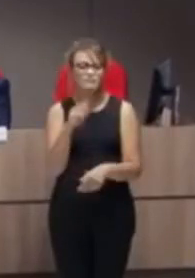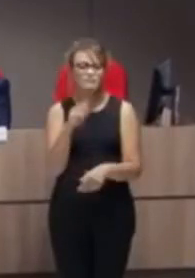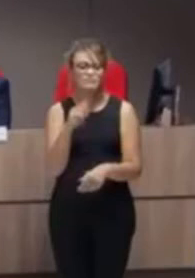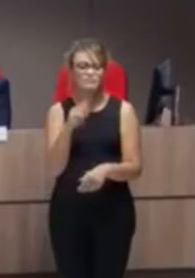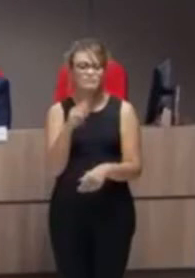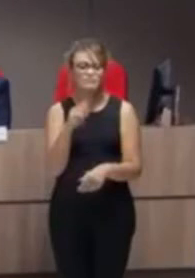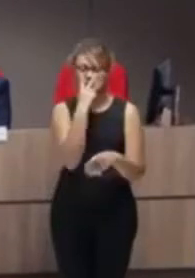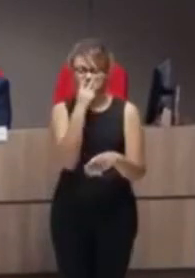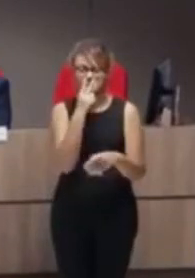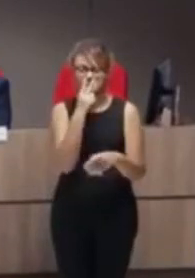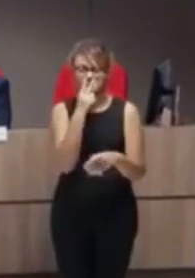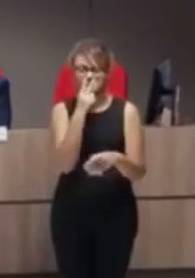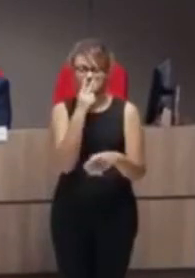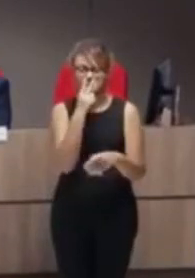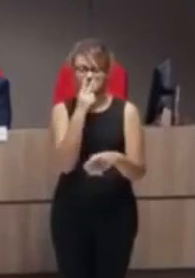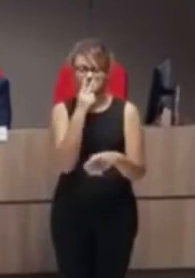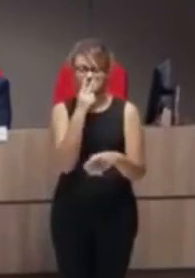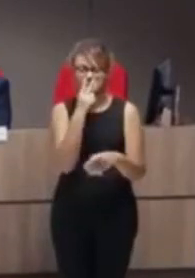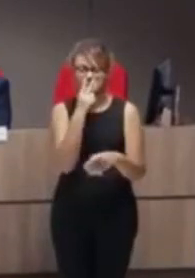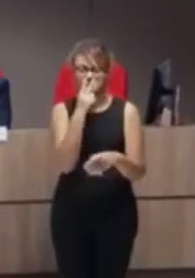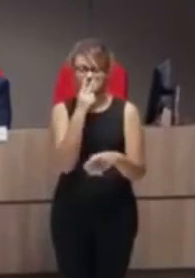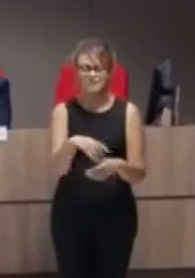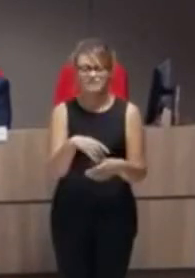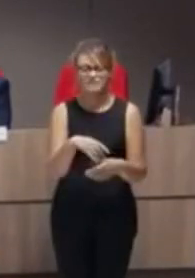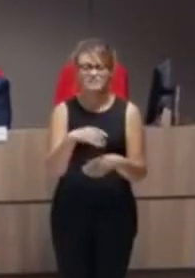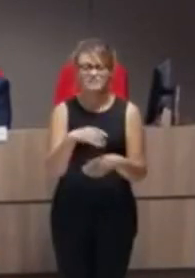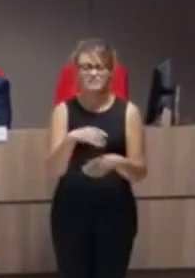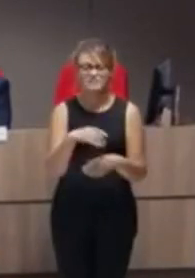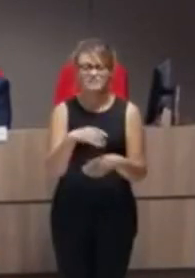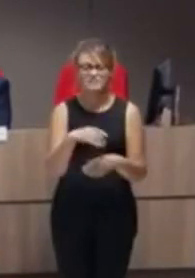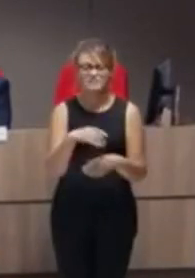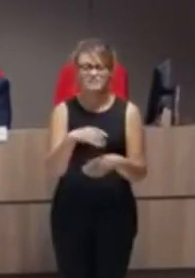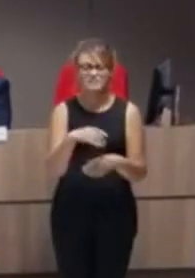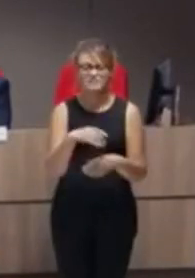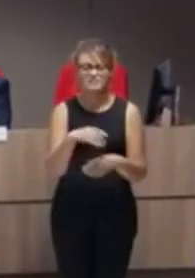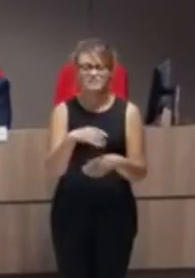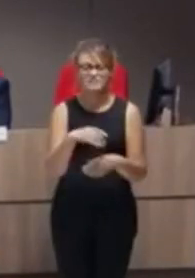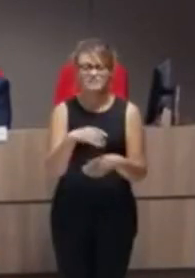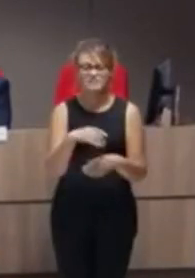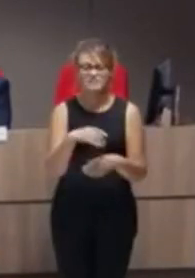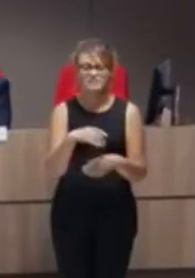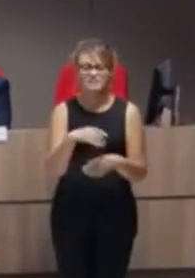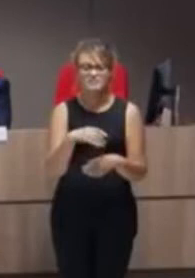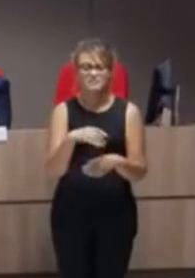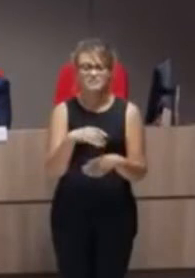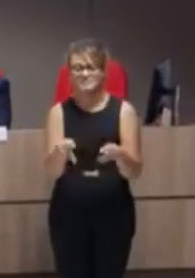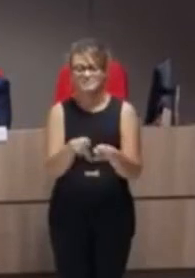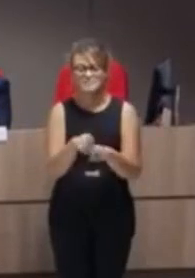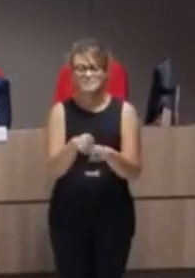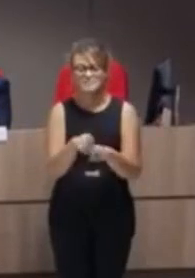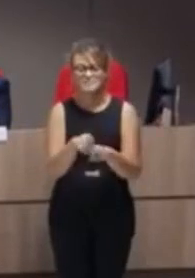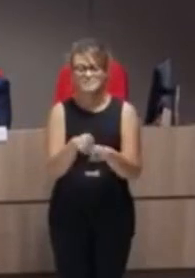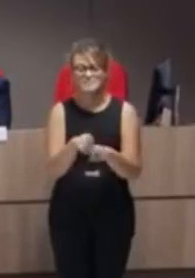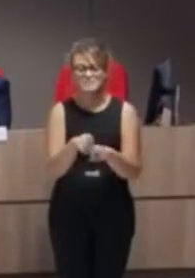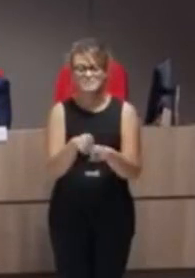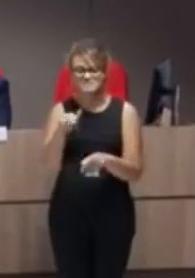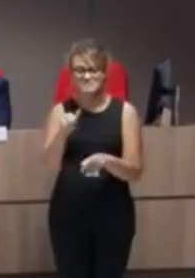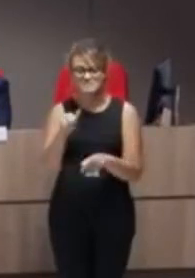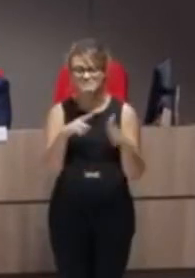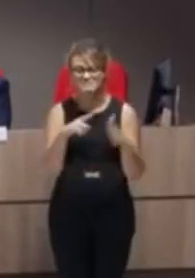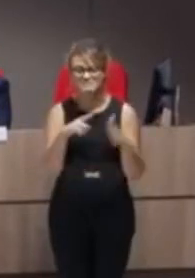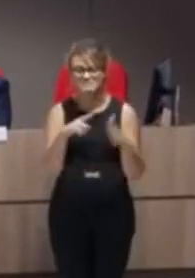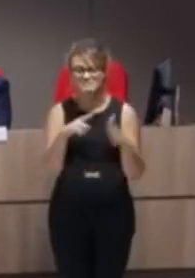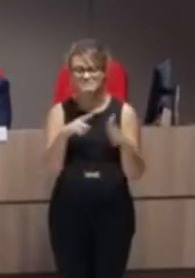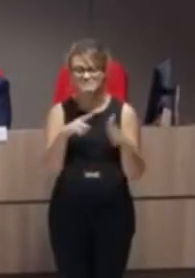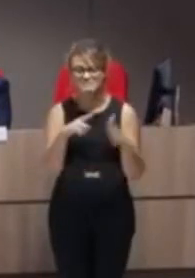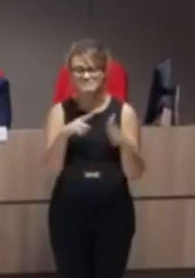Bahia, Rio Grande do Sul, Sergipe, Mato Grosso e Paraná. As